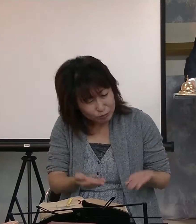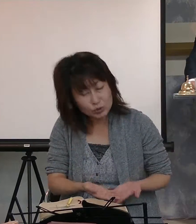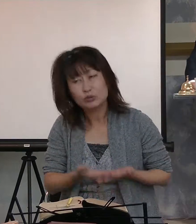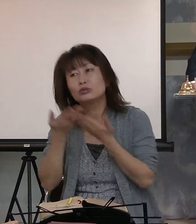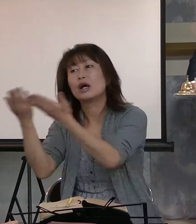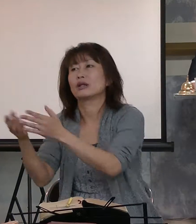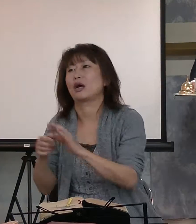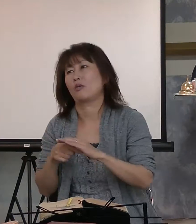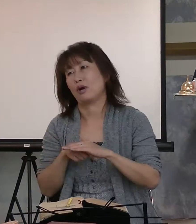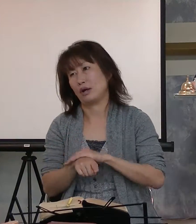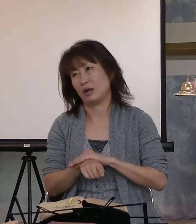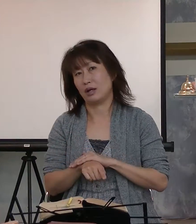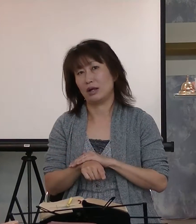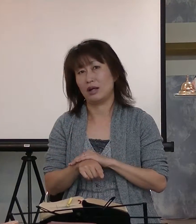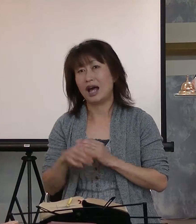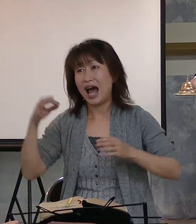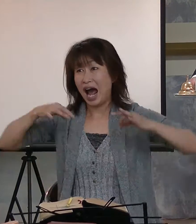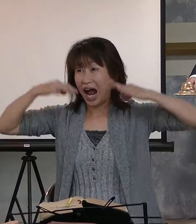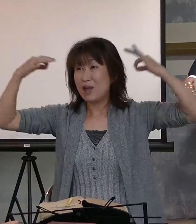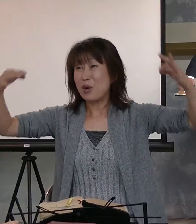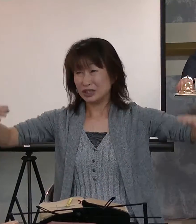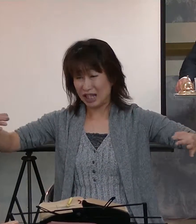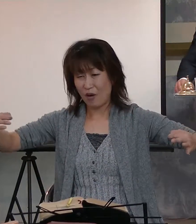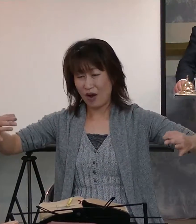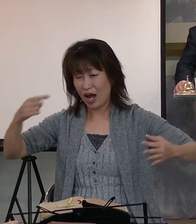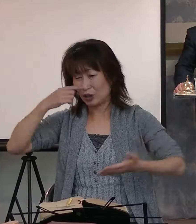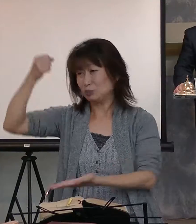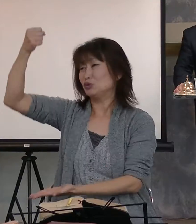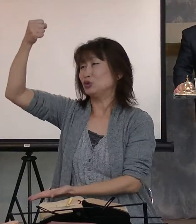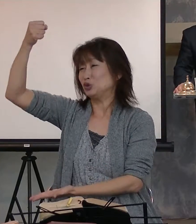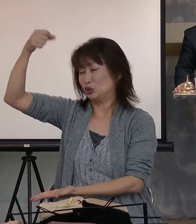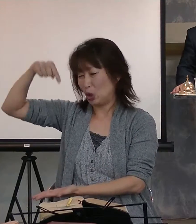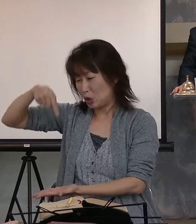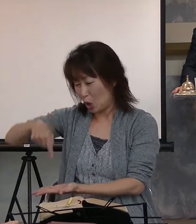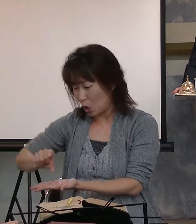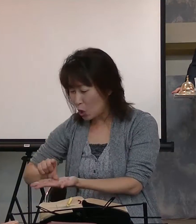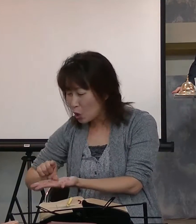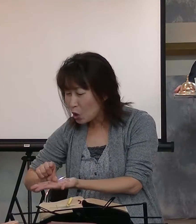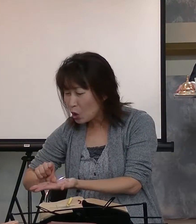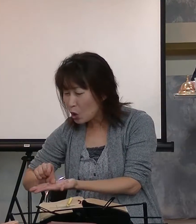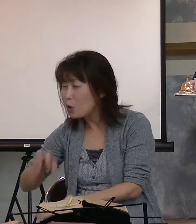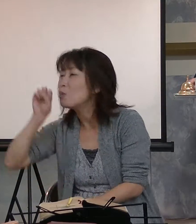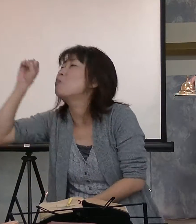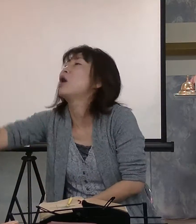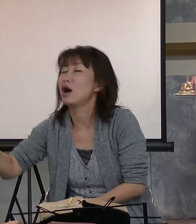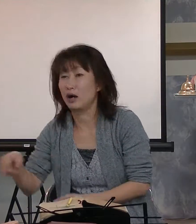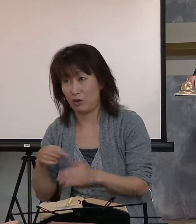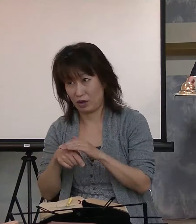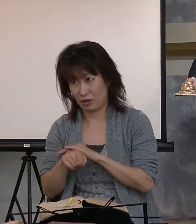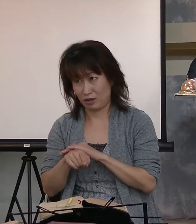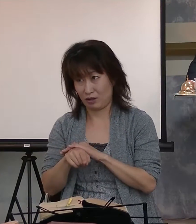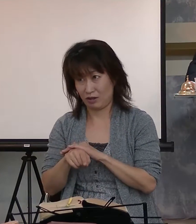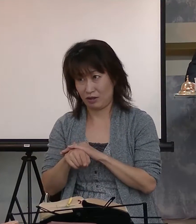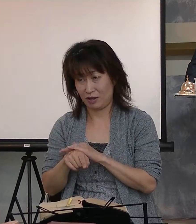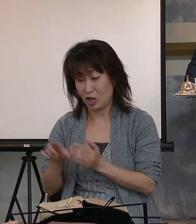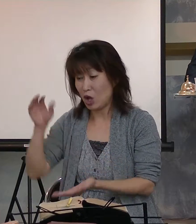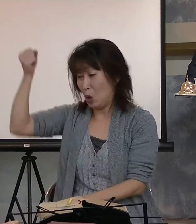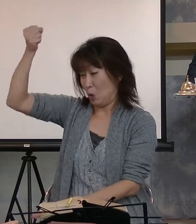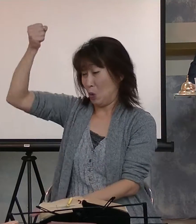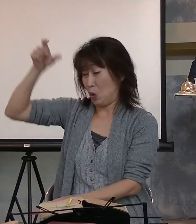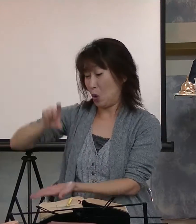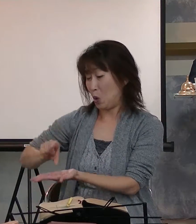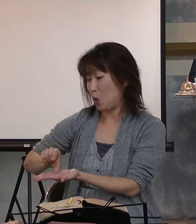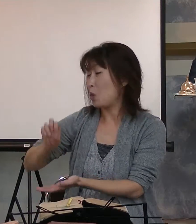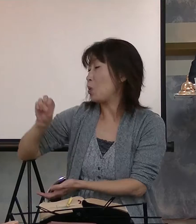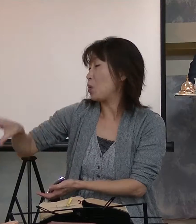金持ちたちは自分のあまりある中でわずかな献金をしたにも自分が褒められる。自